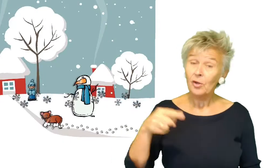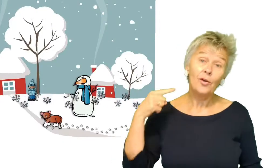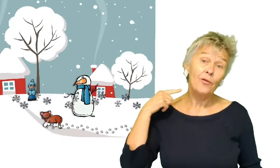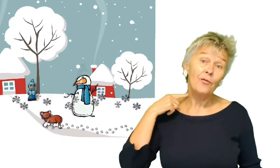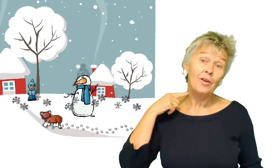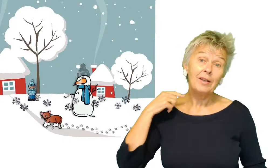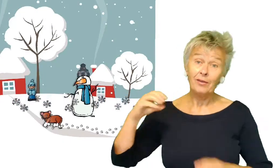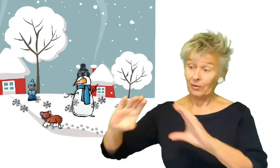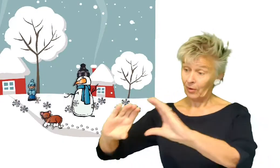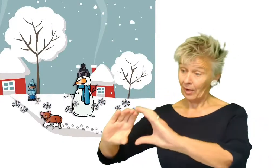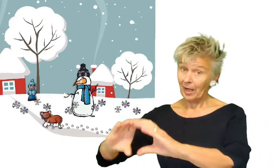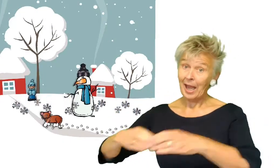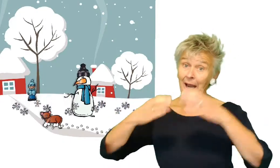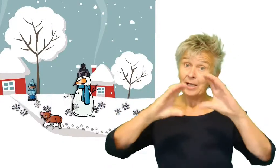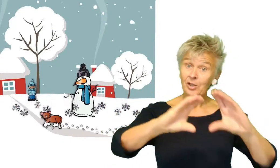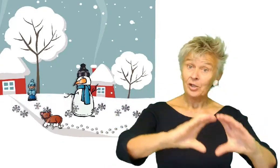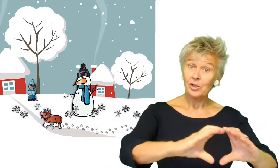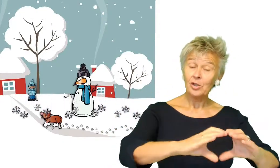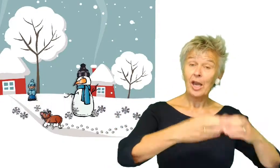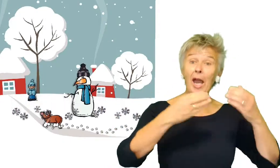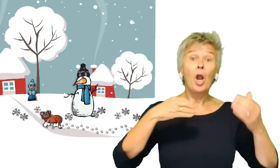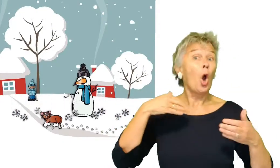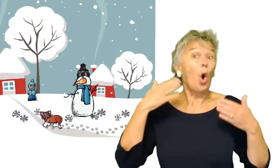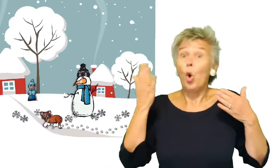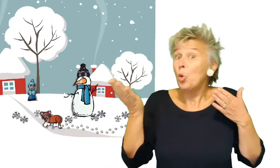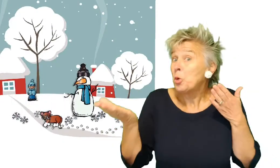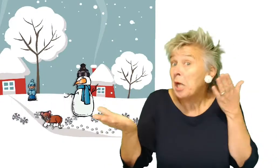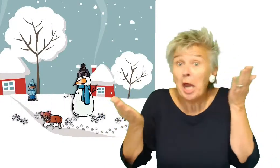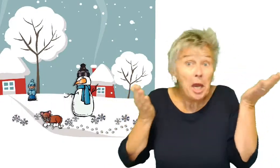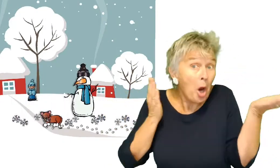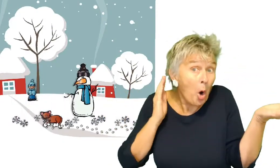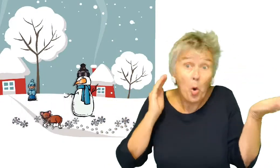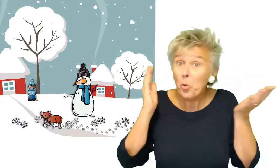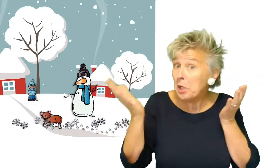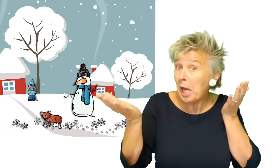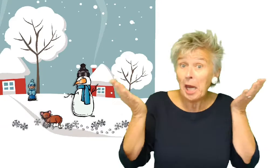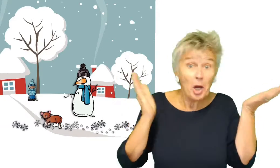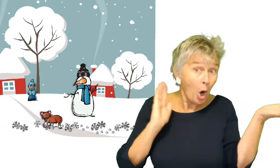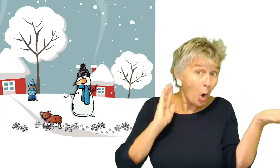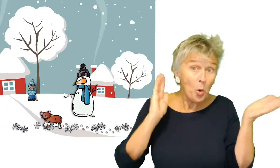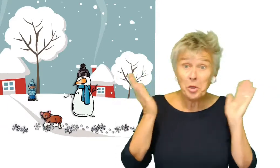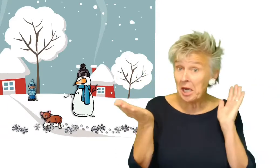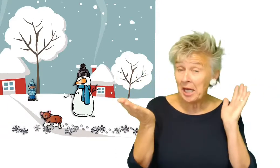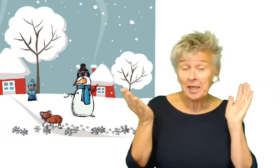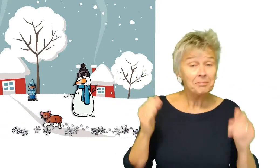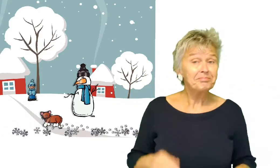ze witte laarsjes aan, oh jee, oh jee, oh jee.